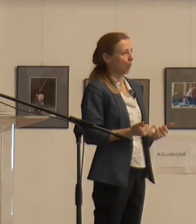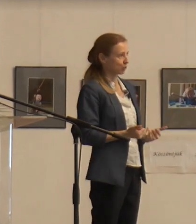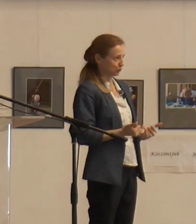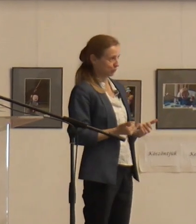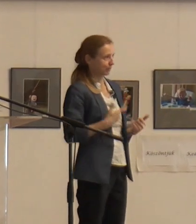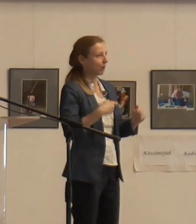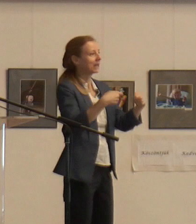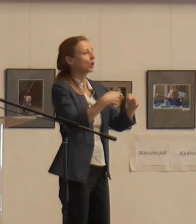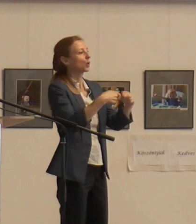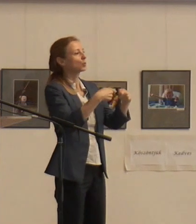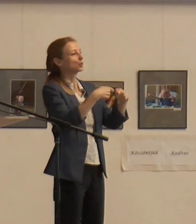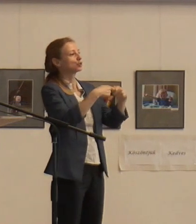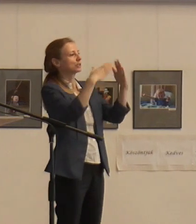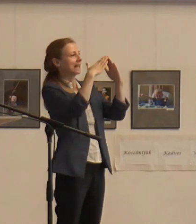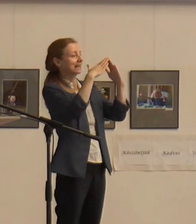a közösségi ház